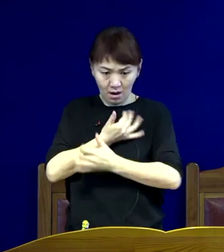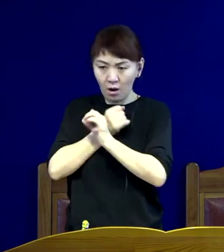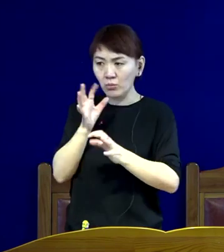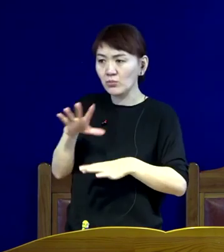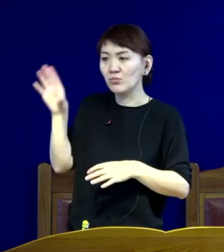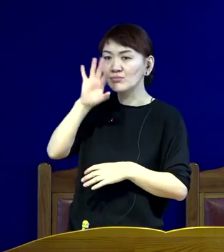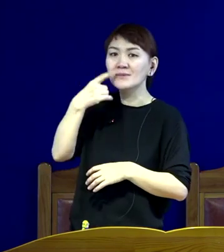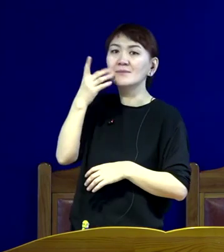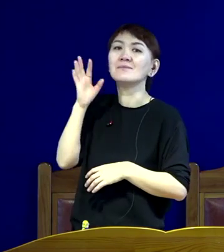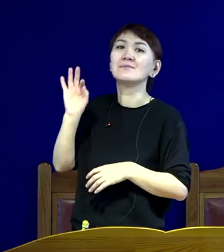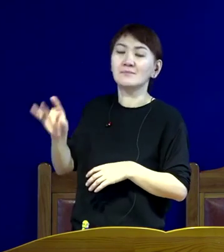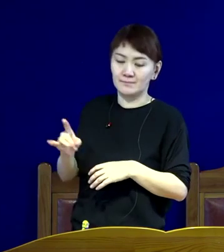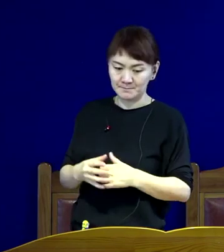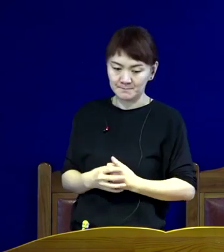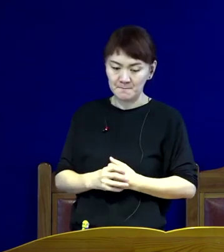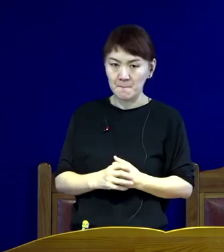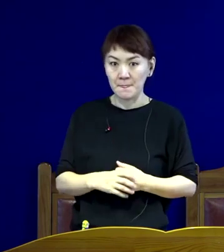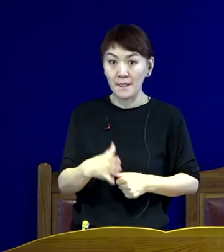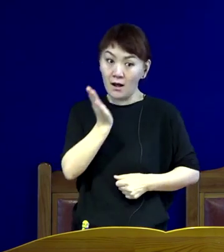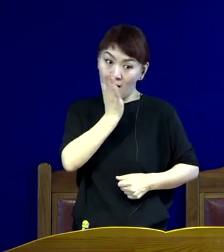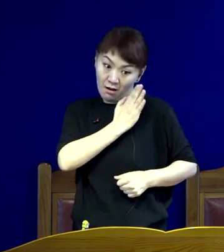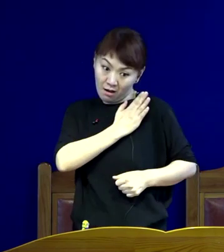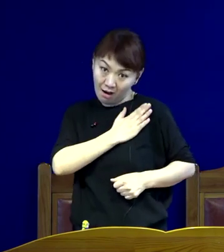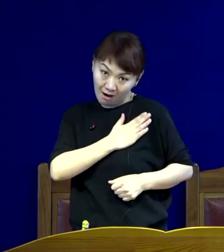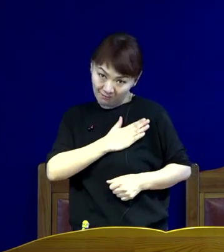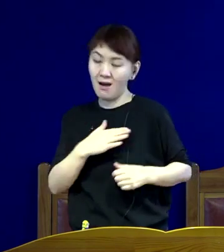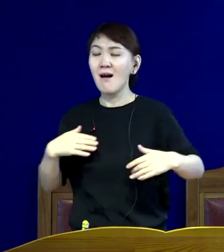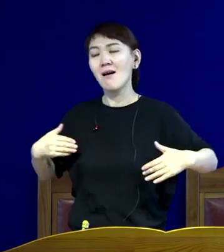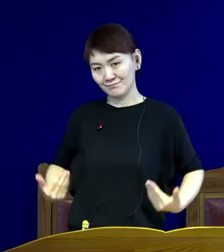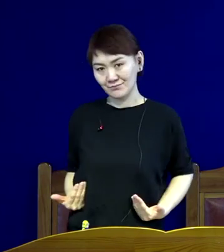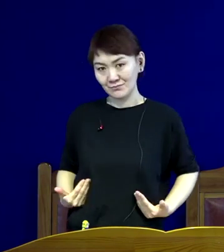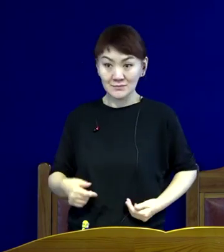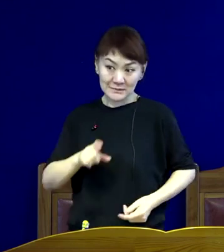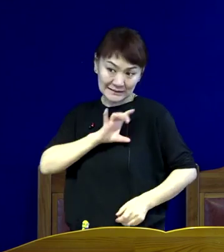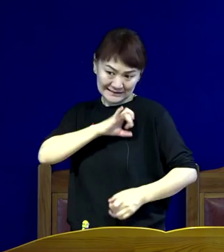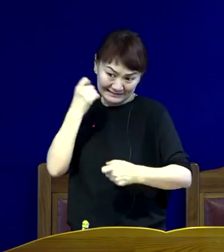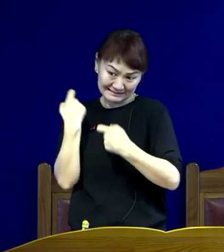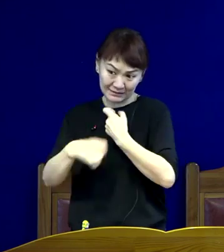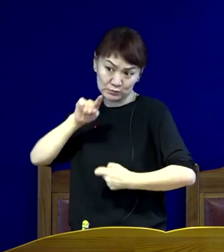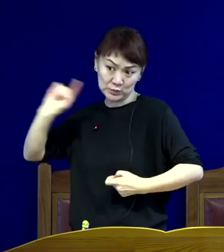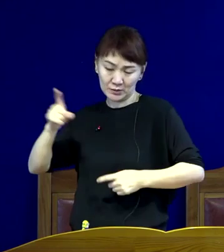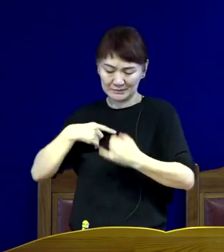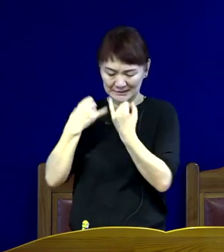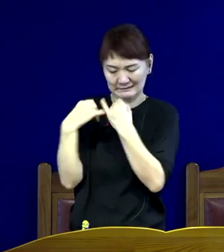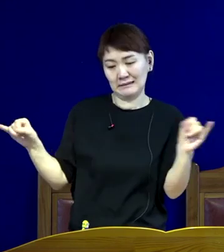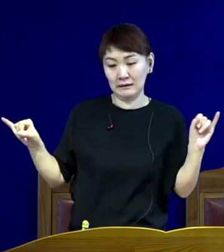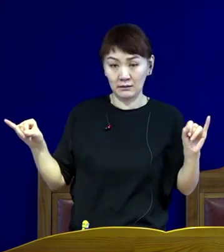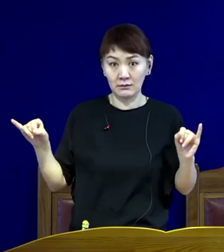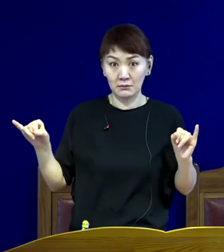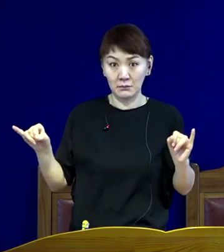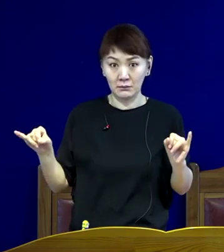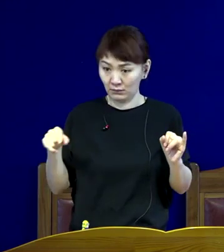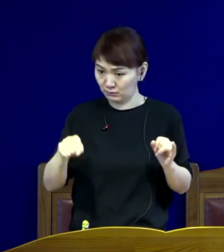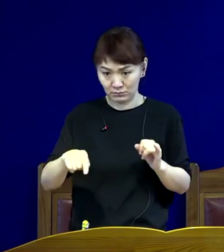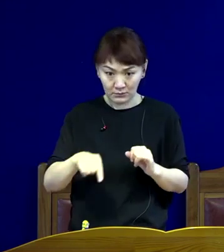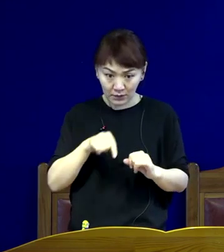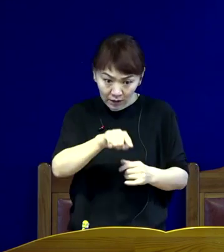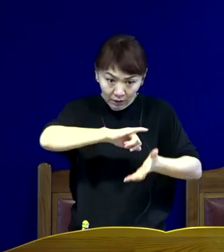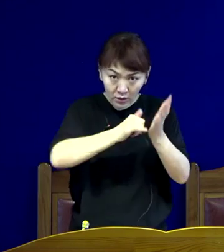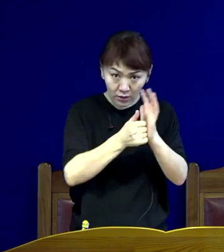шиг сайн хайртай бол амьдрал дургу болчих юм бол салаа. Ийм сэтгэл хөдлөлийн зүйл биш ээ гэдэг. Эфес